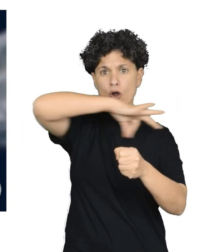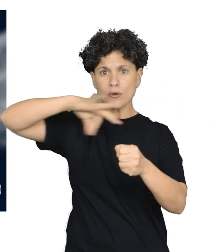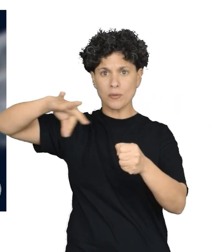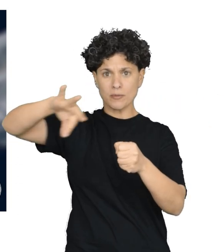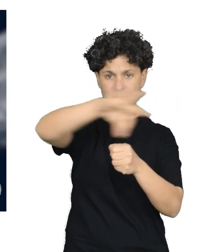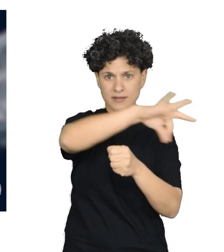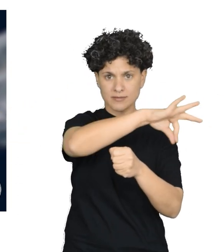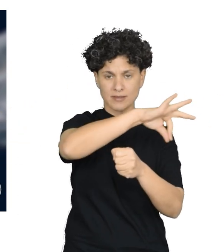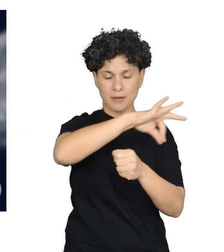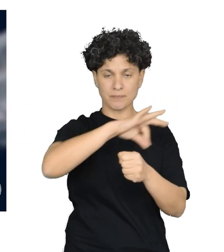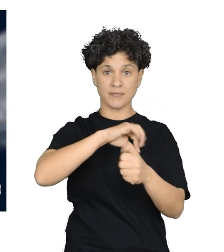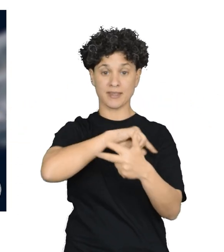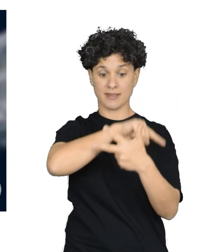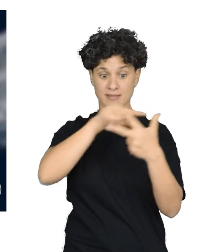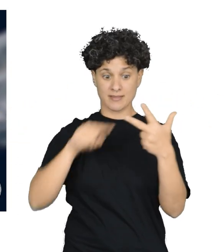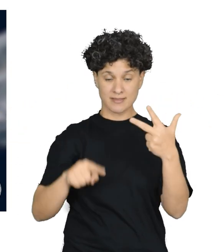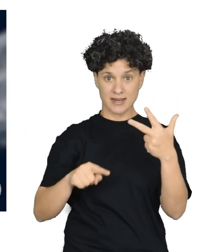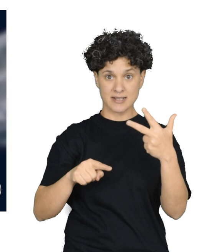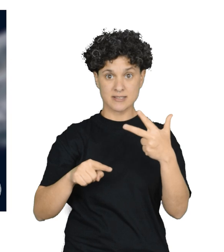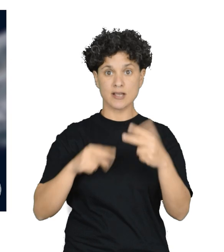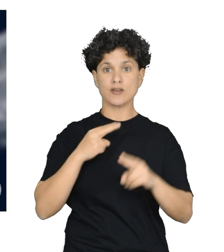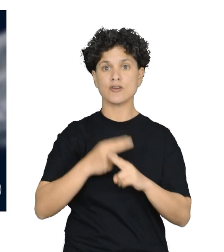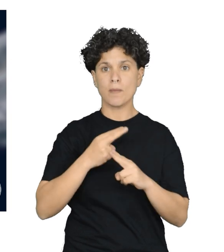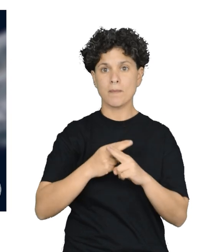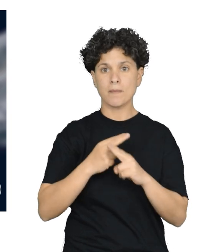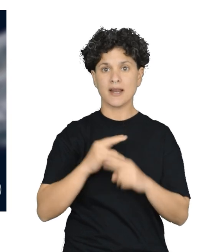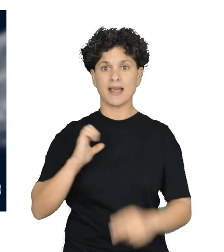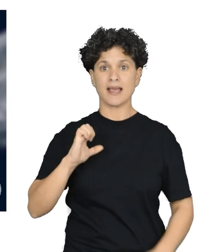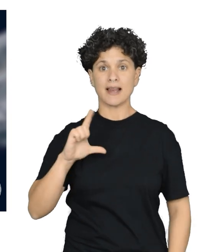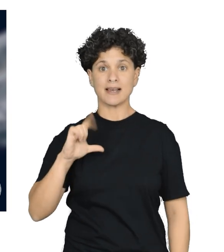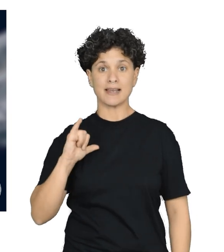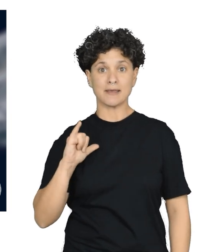órbitas elípticas parabólicas o hiperbólicas